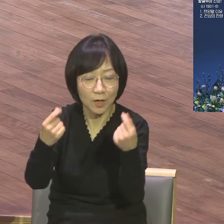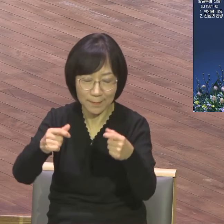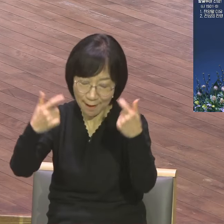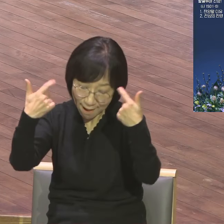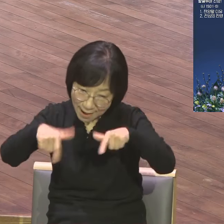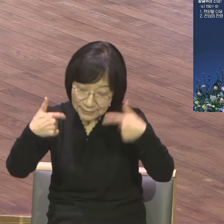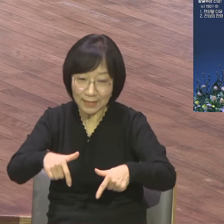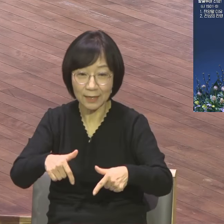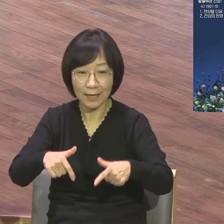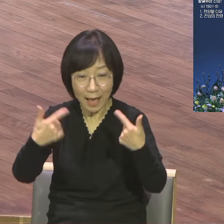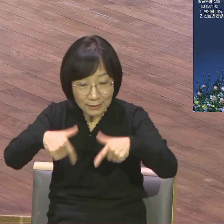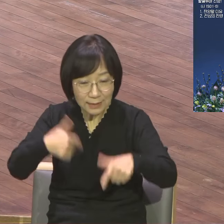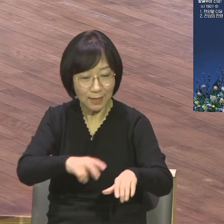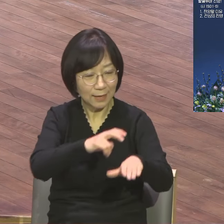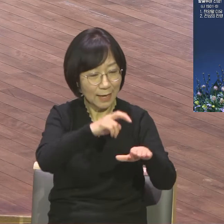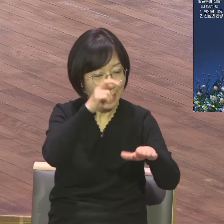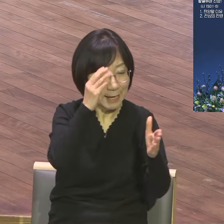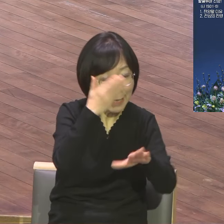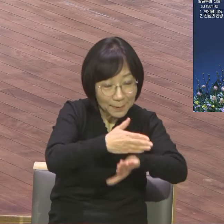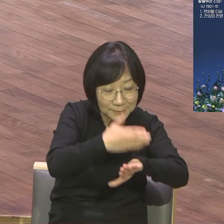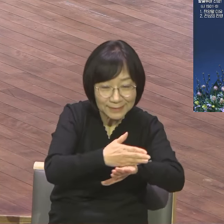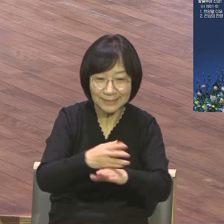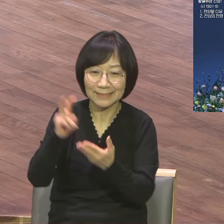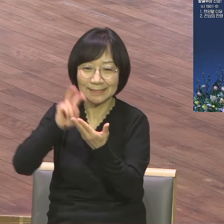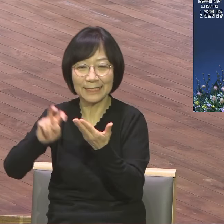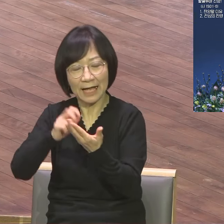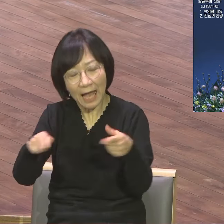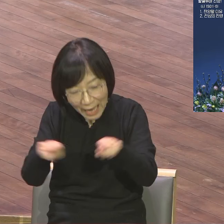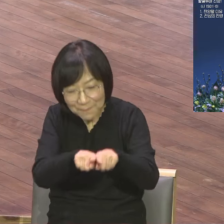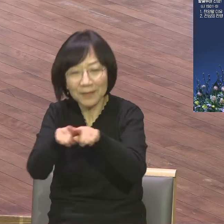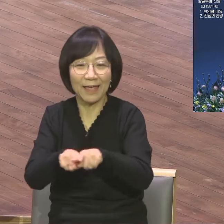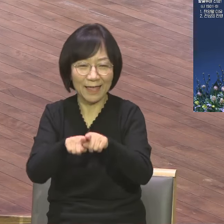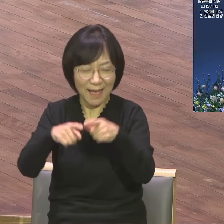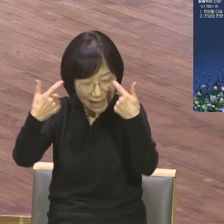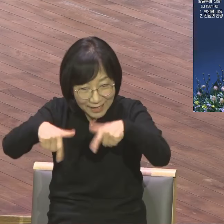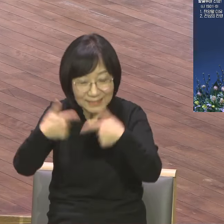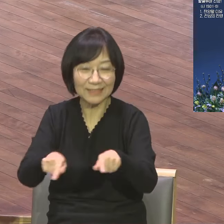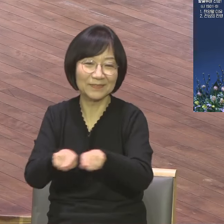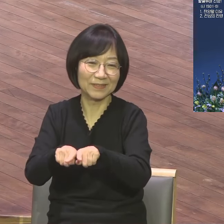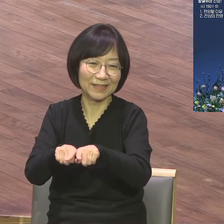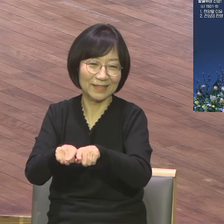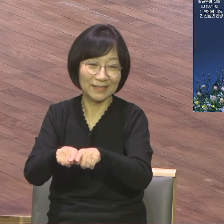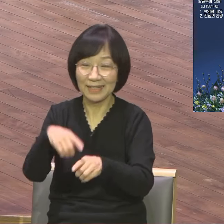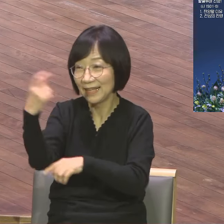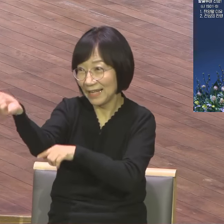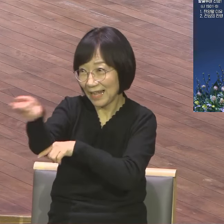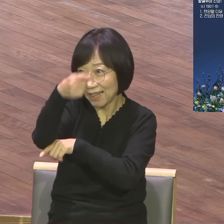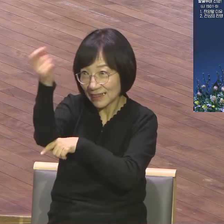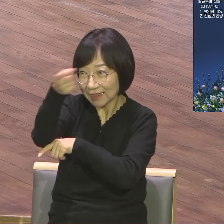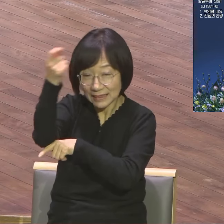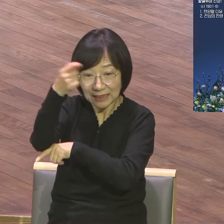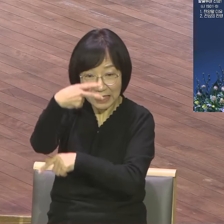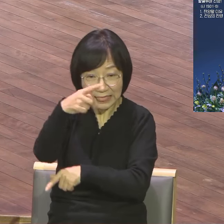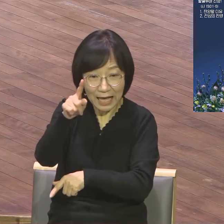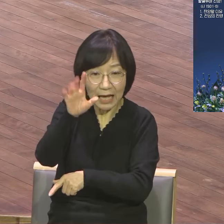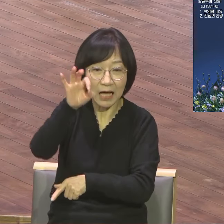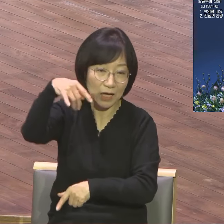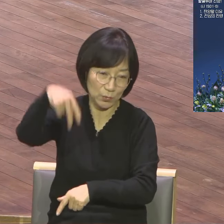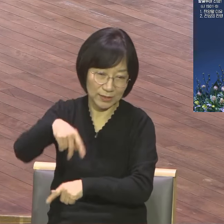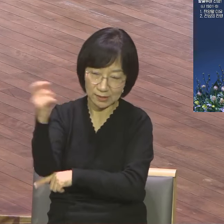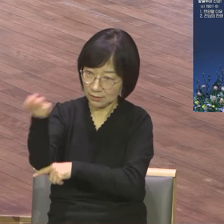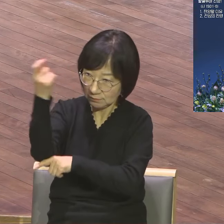다윗이 보면요 막 전심으로 하는 찬양이 있어. 다윗의 신앙을 보면 전심 찬양